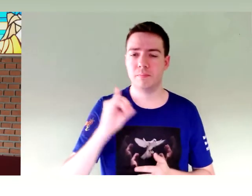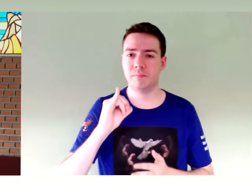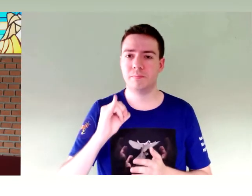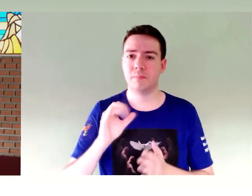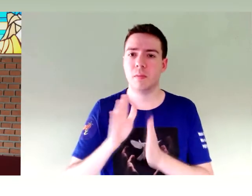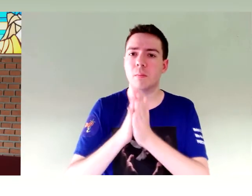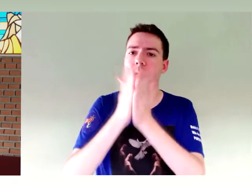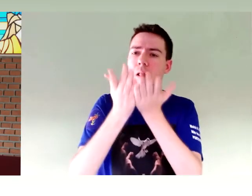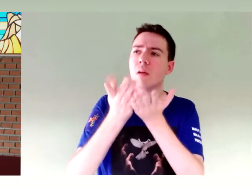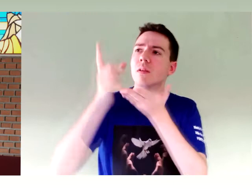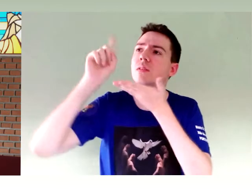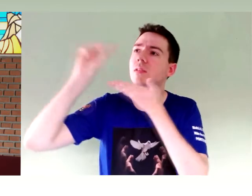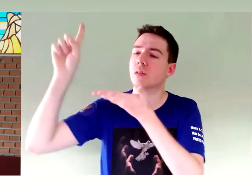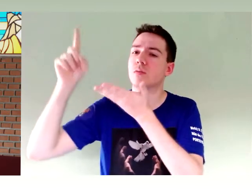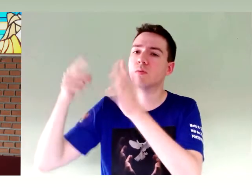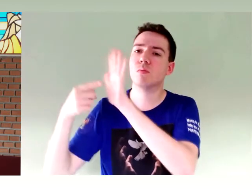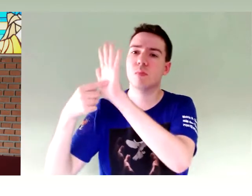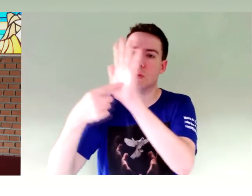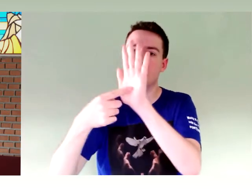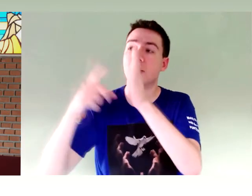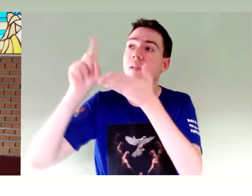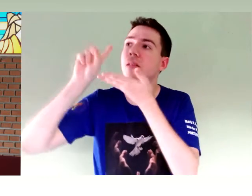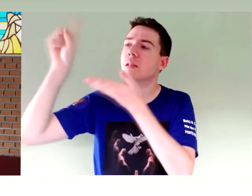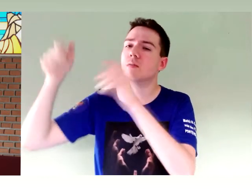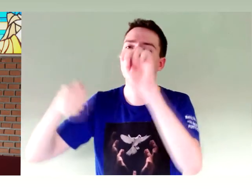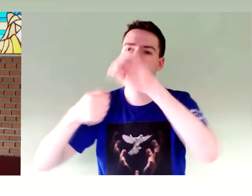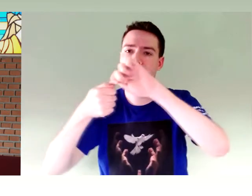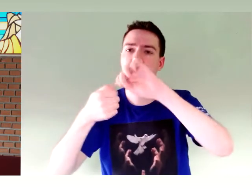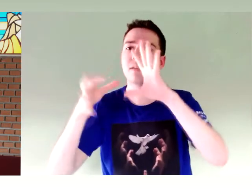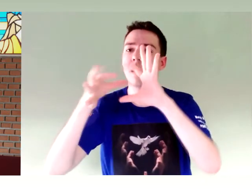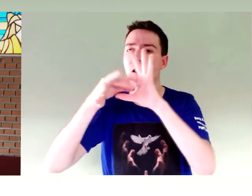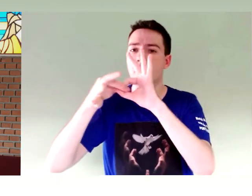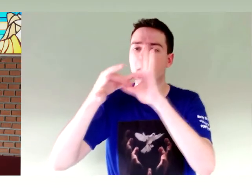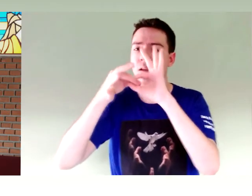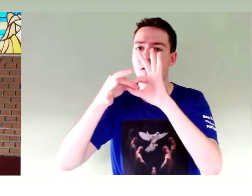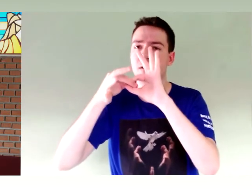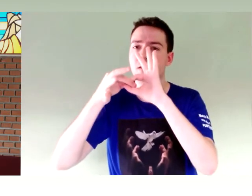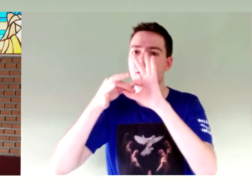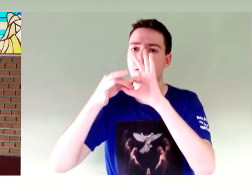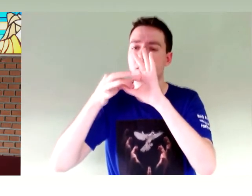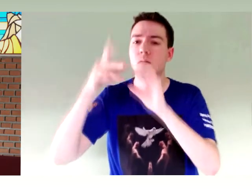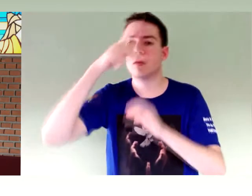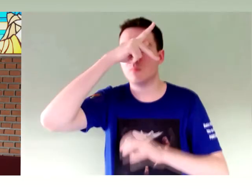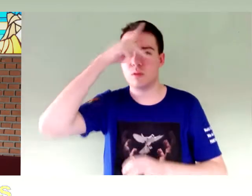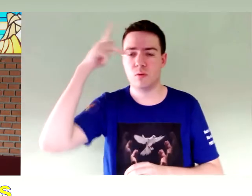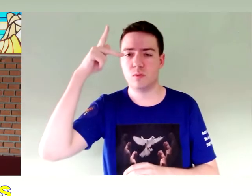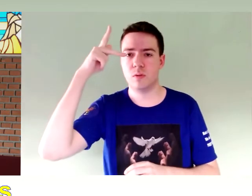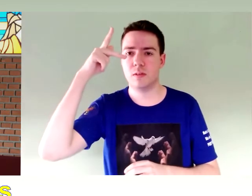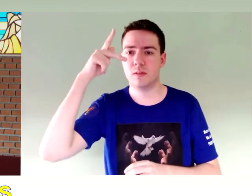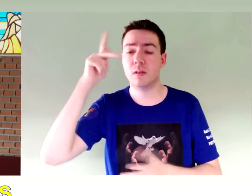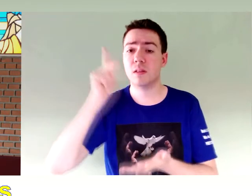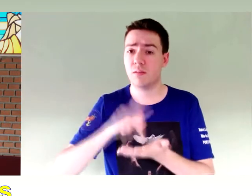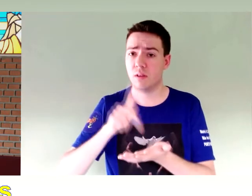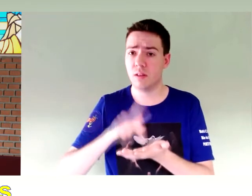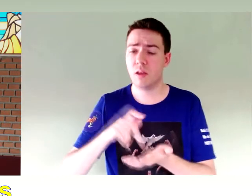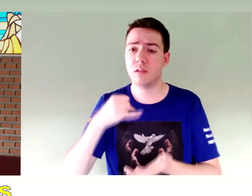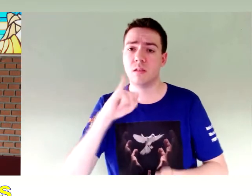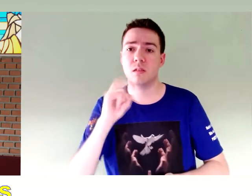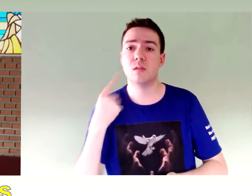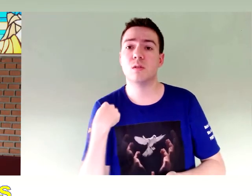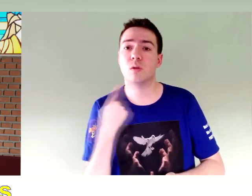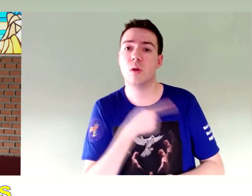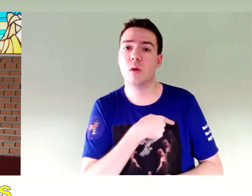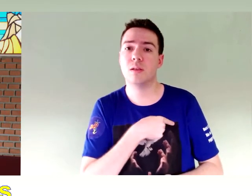Olá! A Bíblia nos fala que Deus fez aliança com os homens. Na